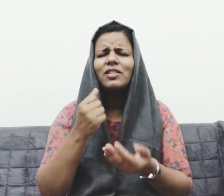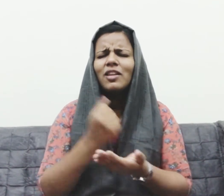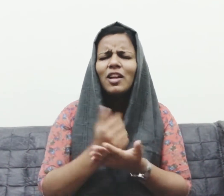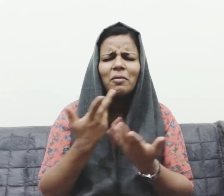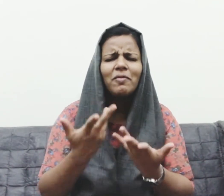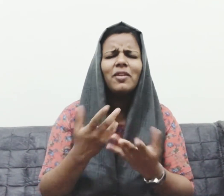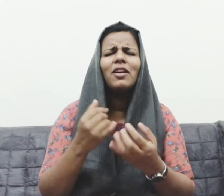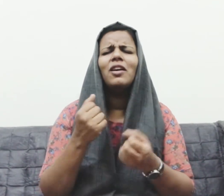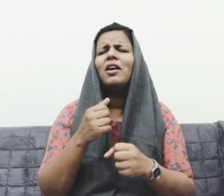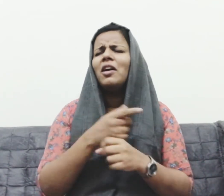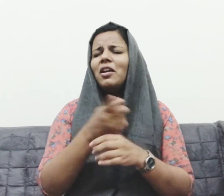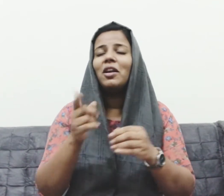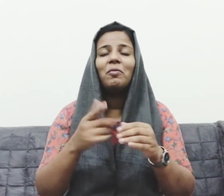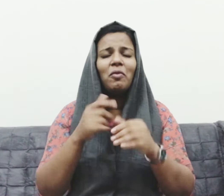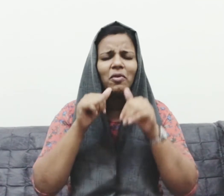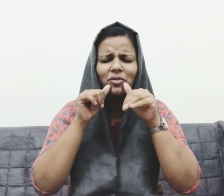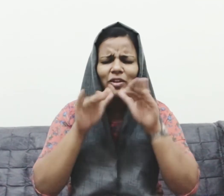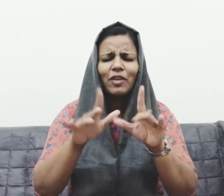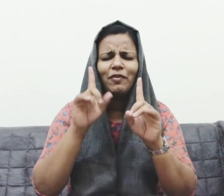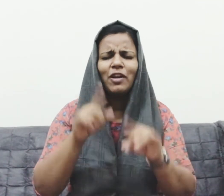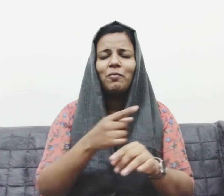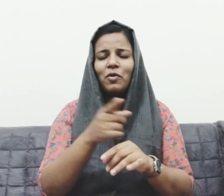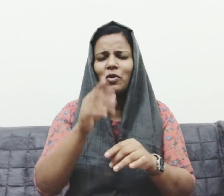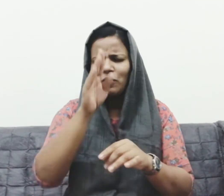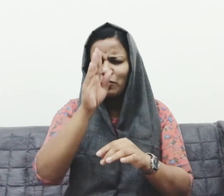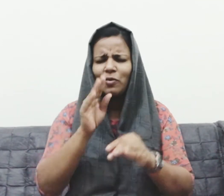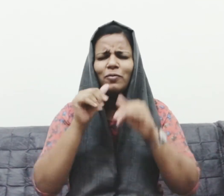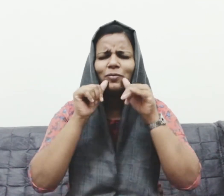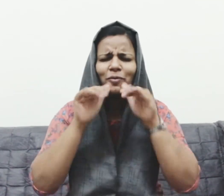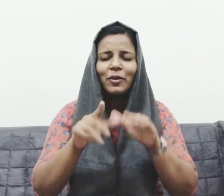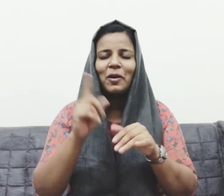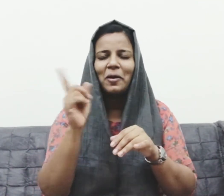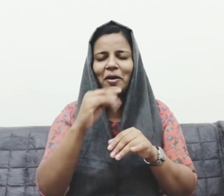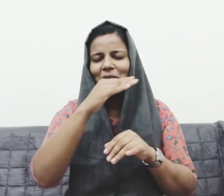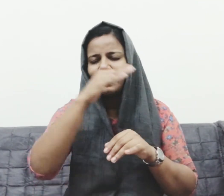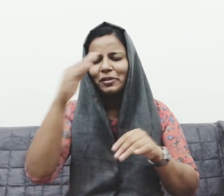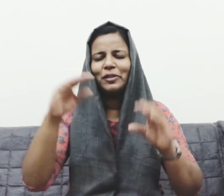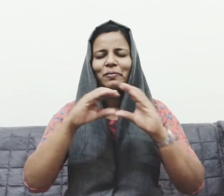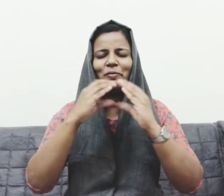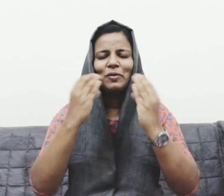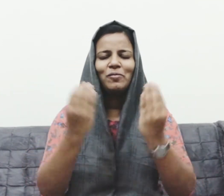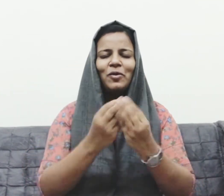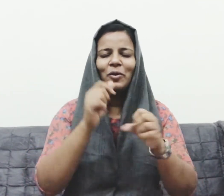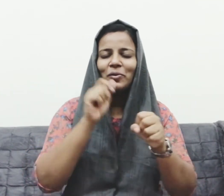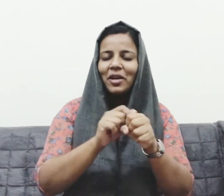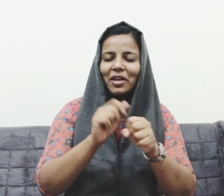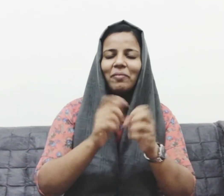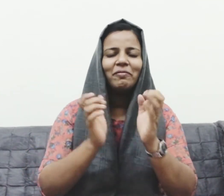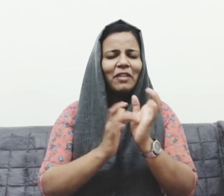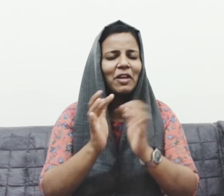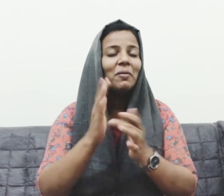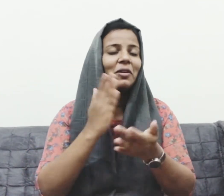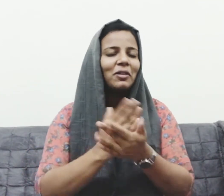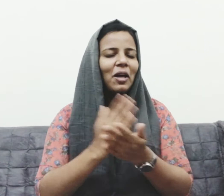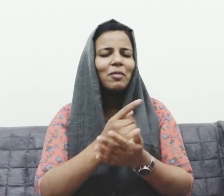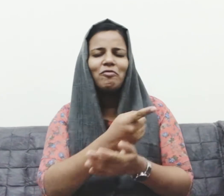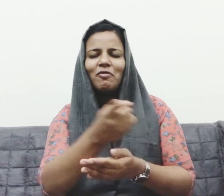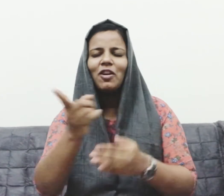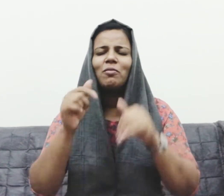ദേശത്ത് ഒരനുഗ്രഹമായി തീരട്ടെ. ഇവർ യഹോവയാൽ അനുഗ്രഹിക്കപ്പെട്ടു. ആകാശത്തെയും ഭൂമിയെയും ഉണ്ടാക്കിയ യഹോവയാൽ ഇവർ അനുഗ്രഹിക്കപ്പെട്ടവരെന്ന്